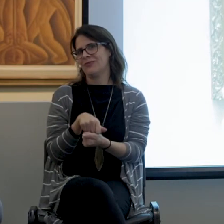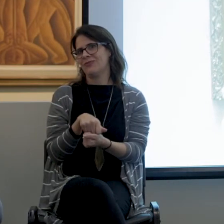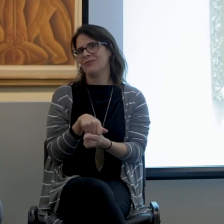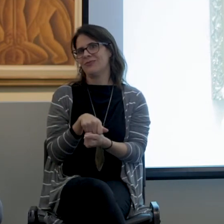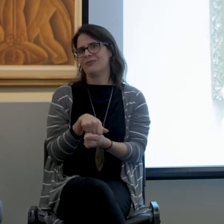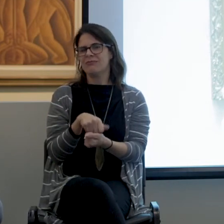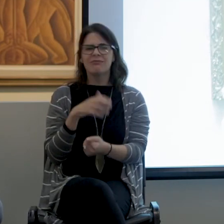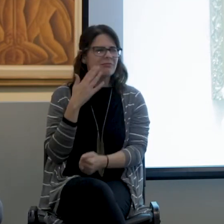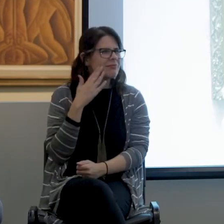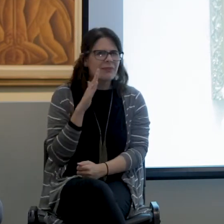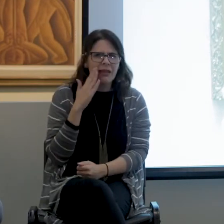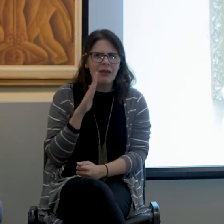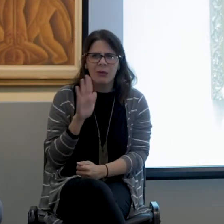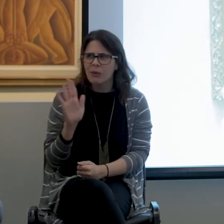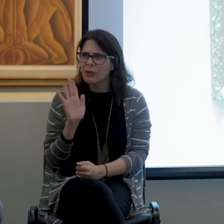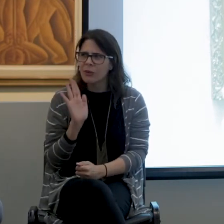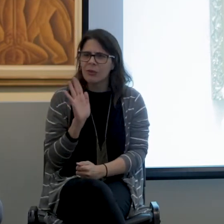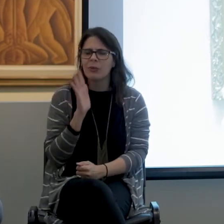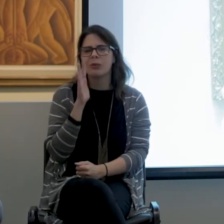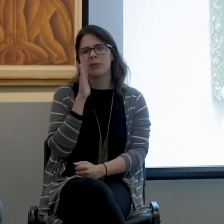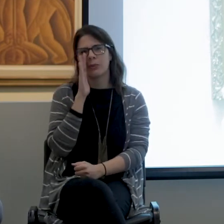Dá para entender?